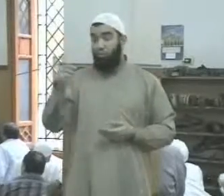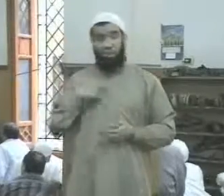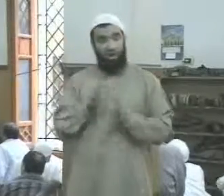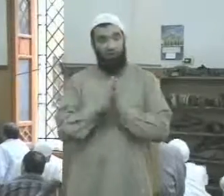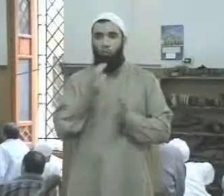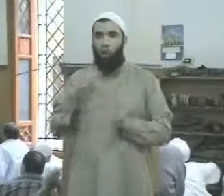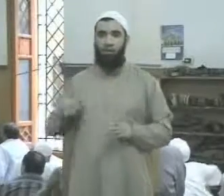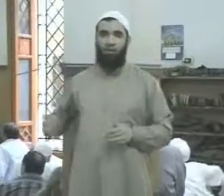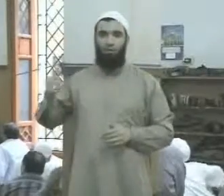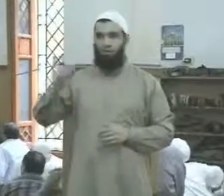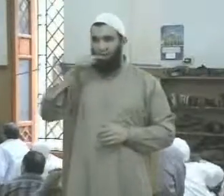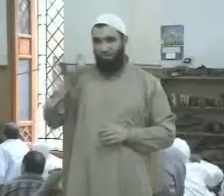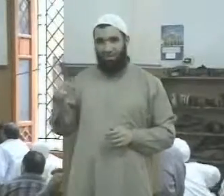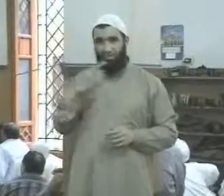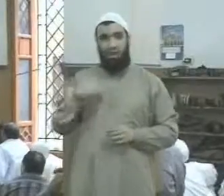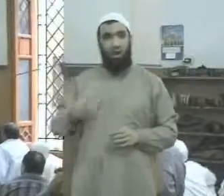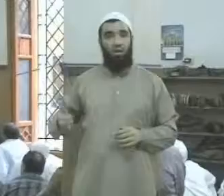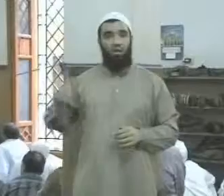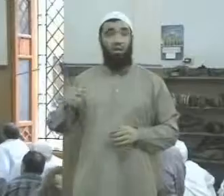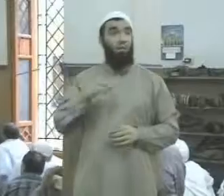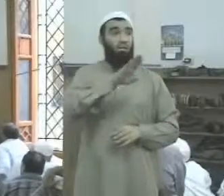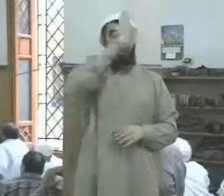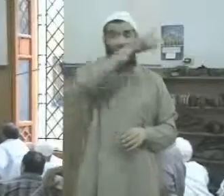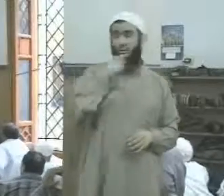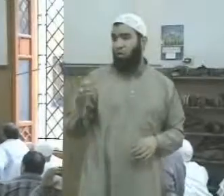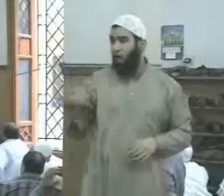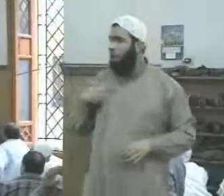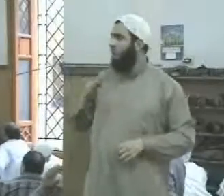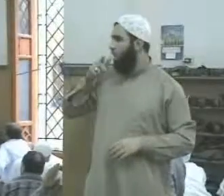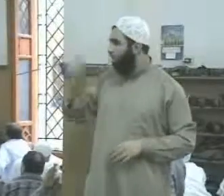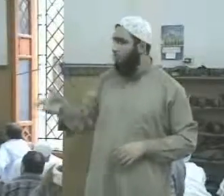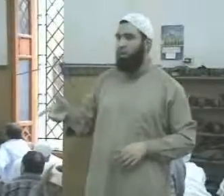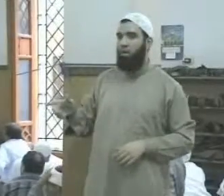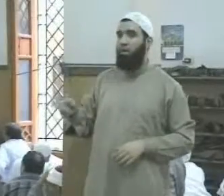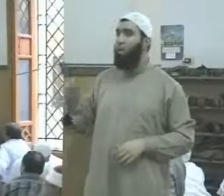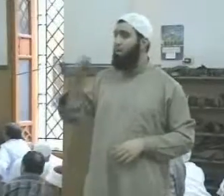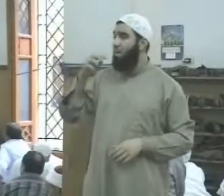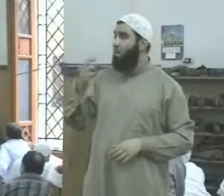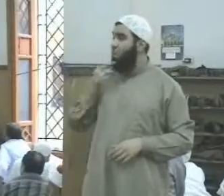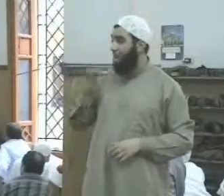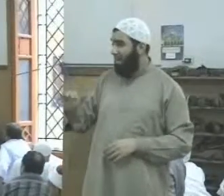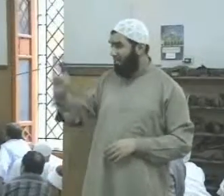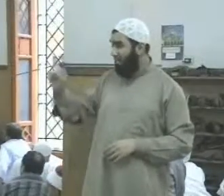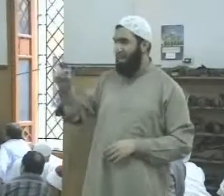قال أخبرك بما تفعلين، إيديه لولدك. فدعا